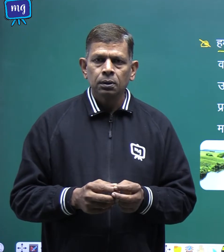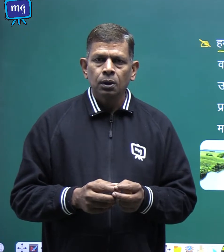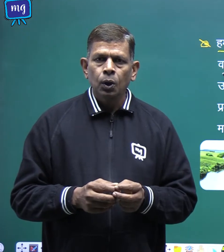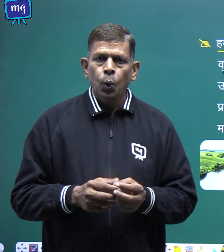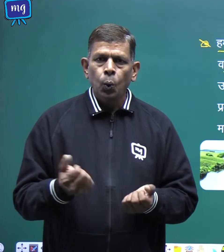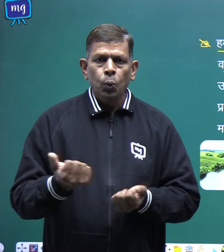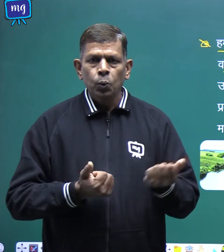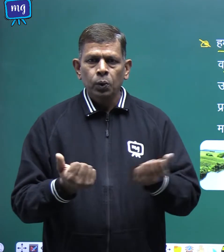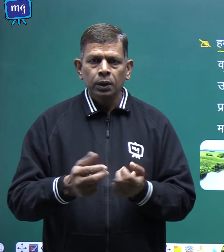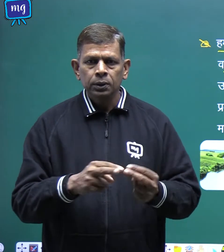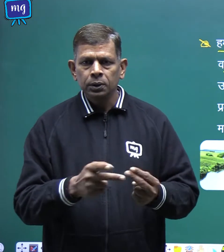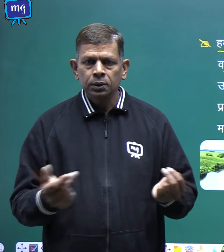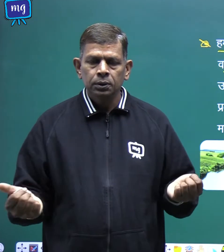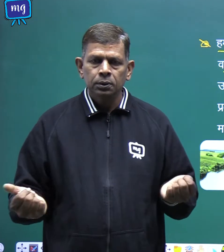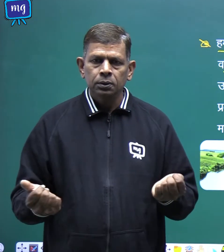वाहन आदि